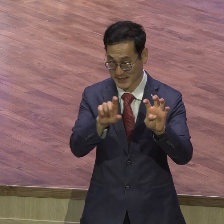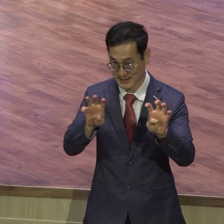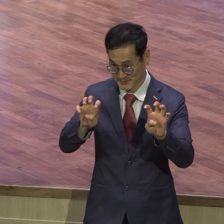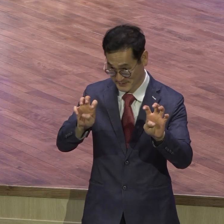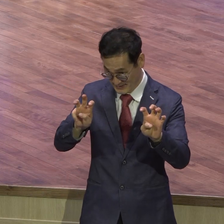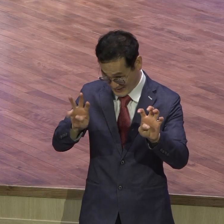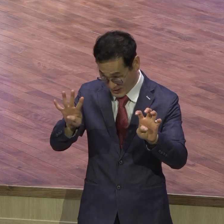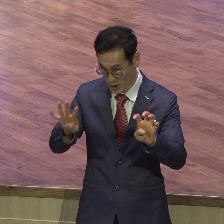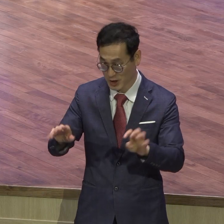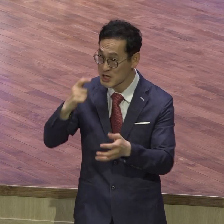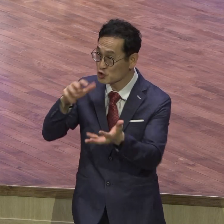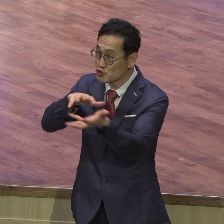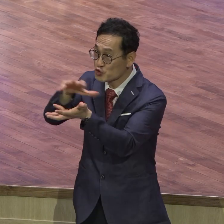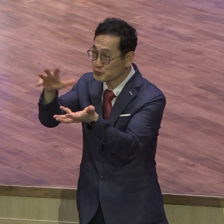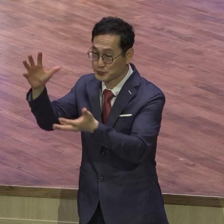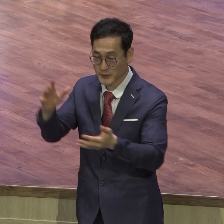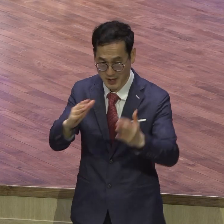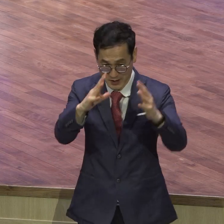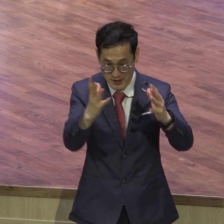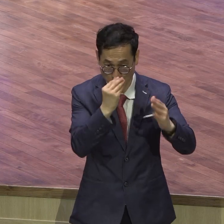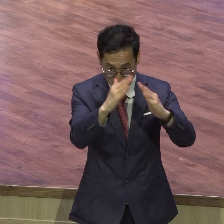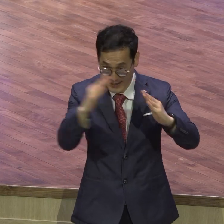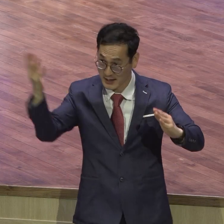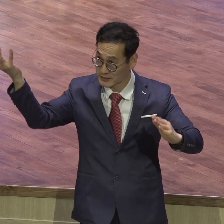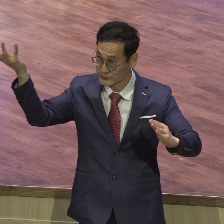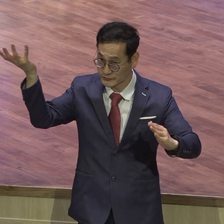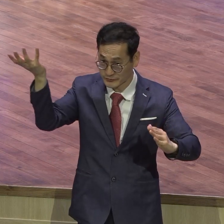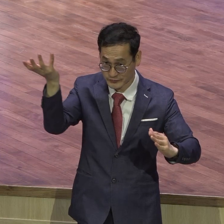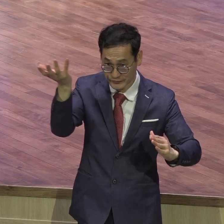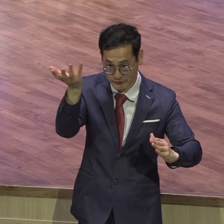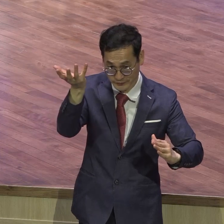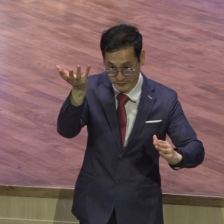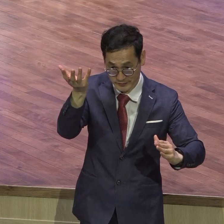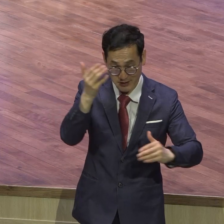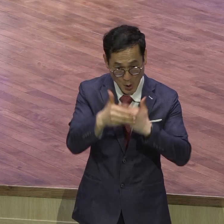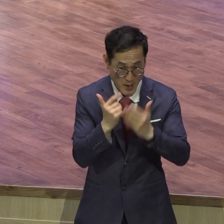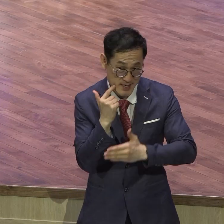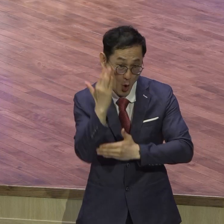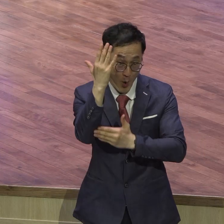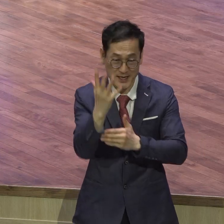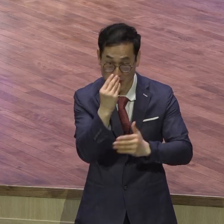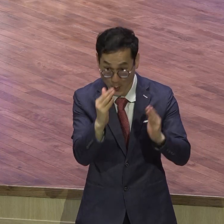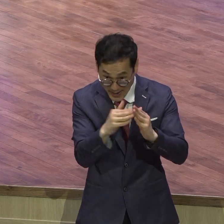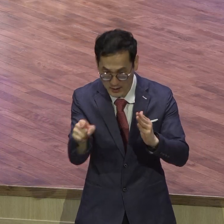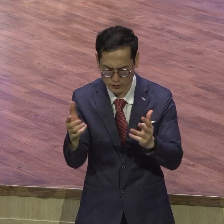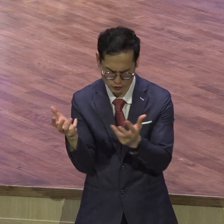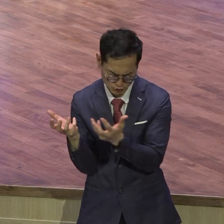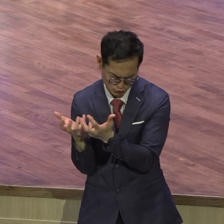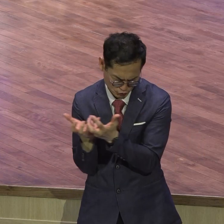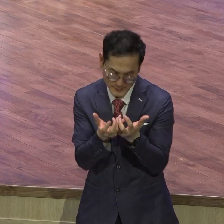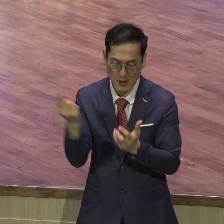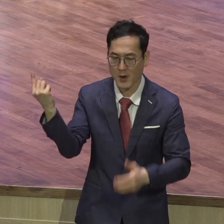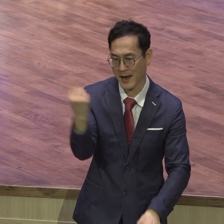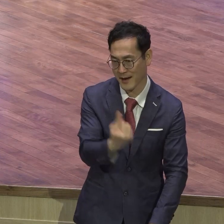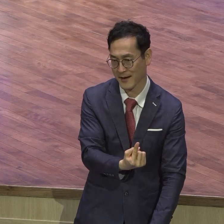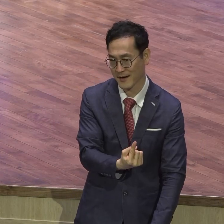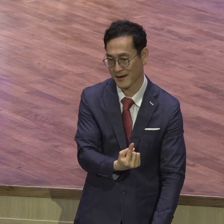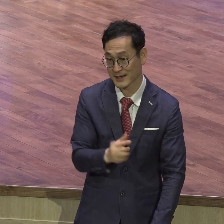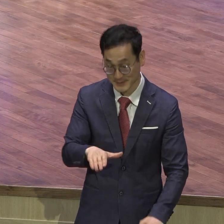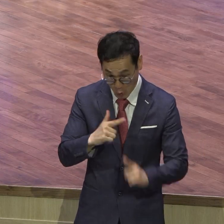구름이 회막에 덮이고 여호와의 영광이 성막에 충만했다 그렇게 말씀하고 있어요 지금 우리가